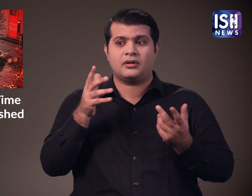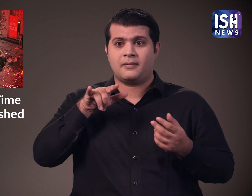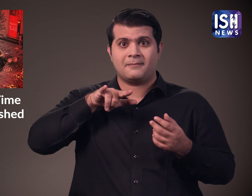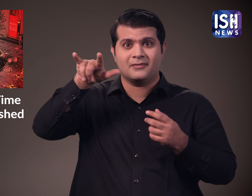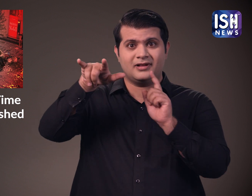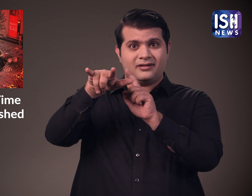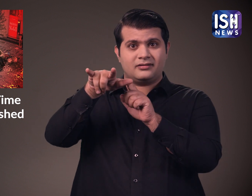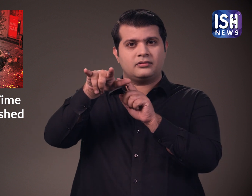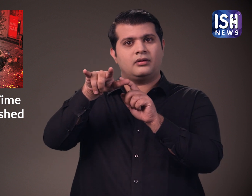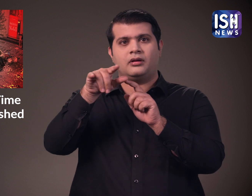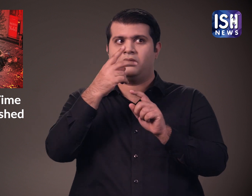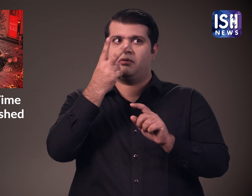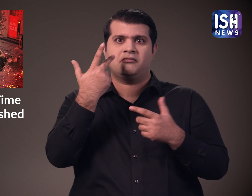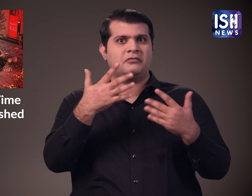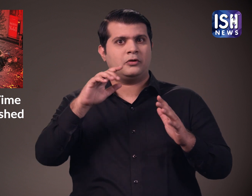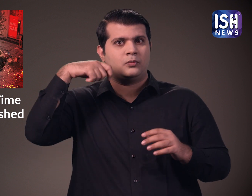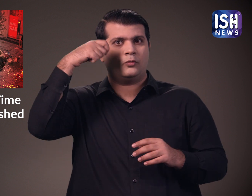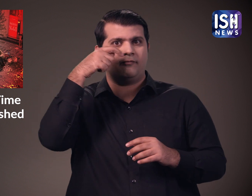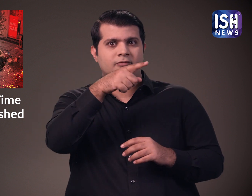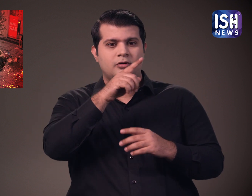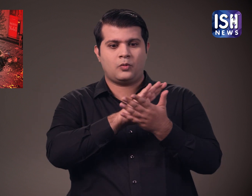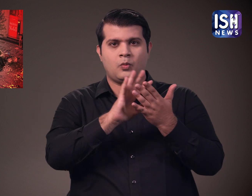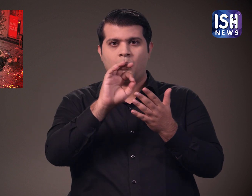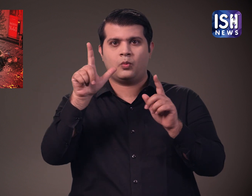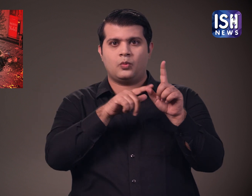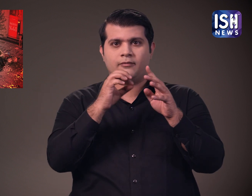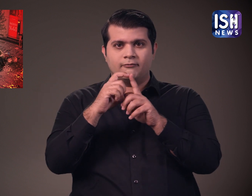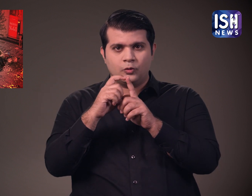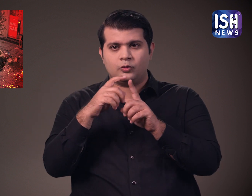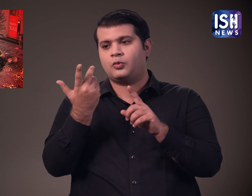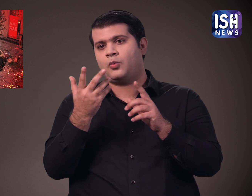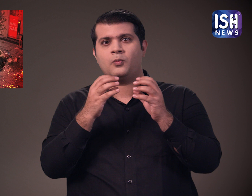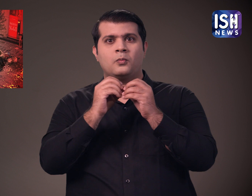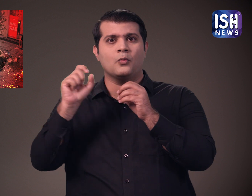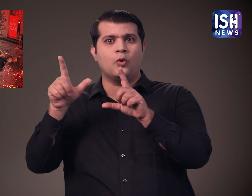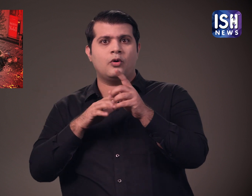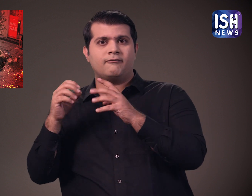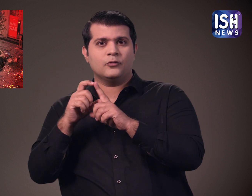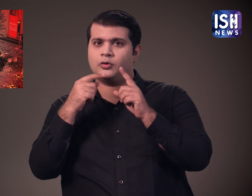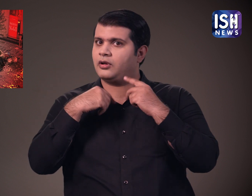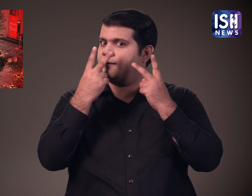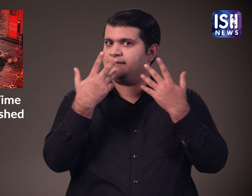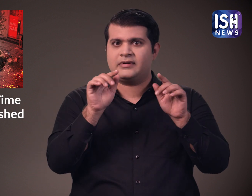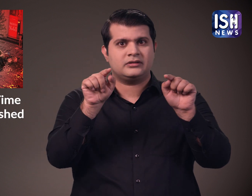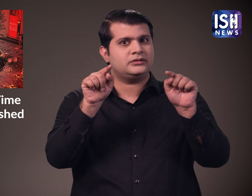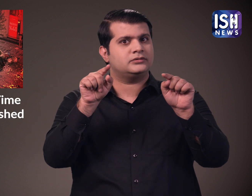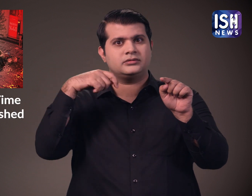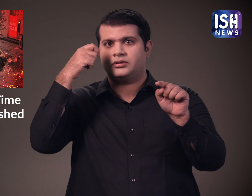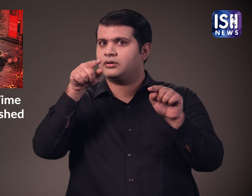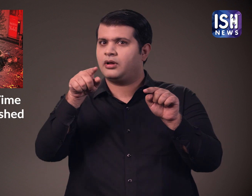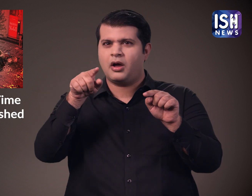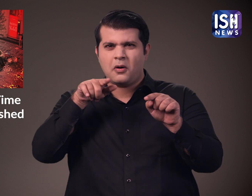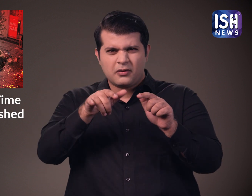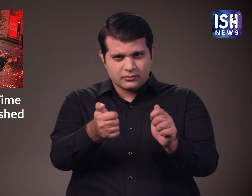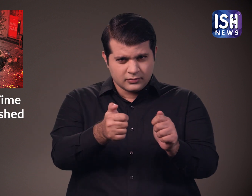ज